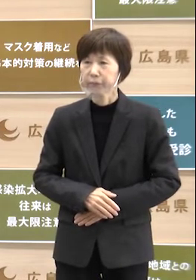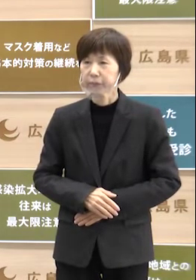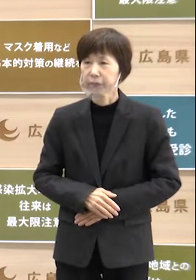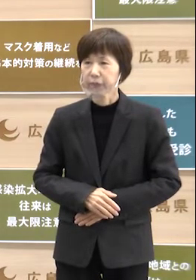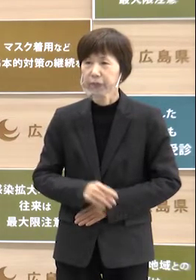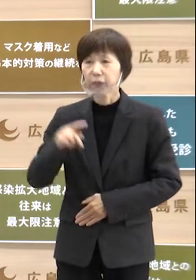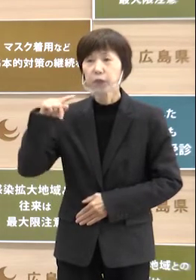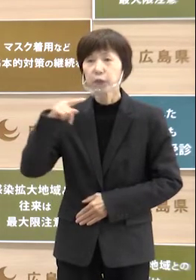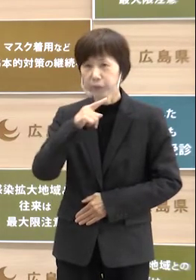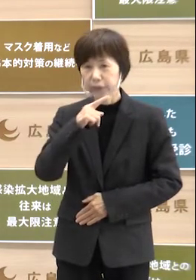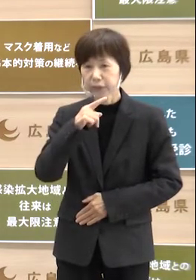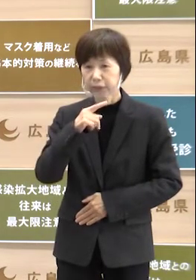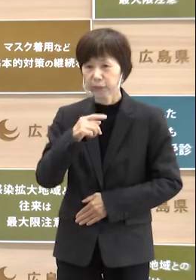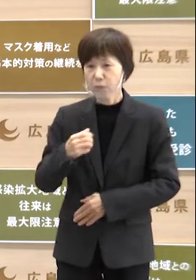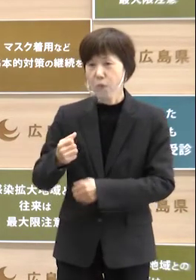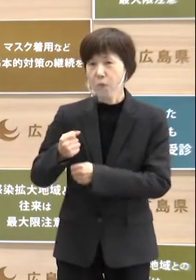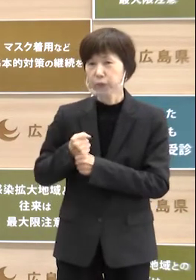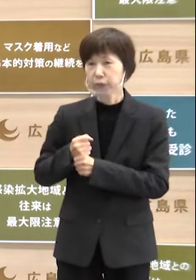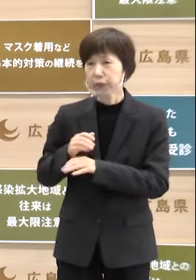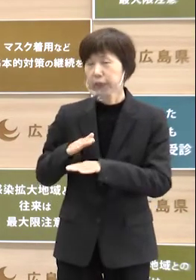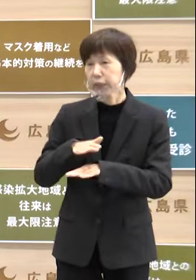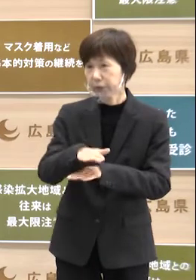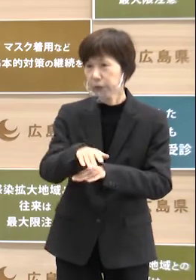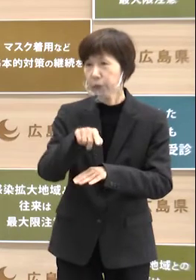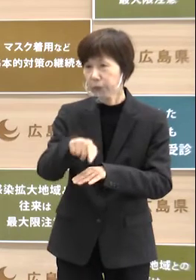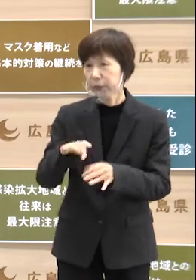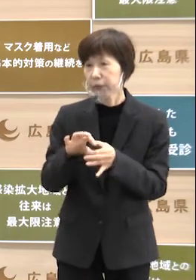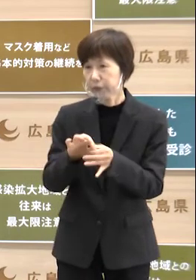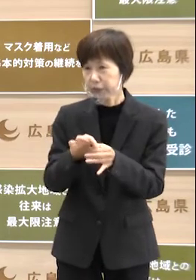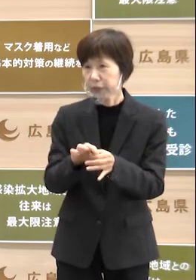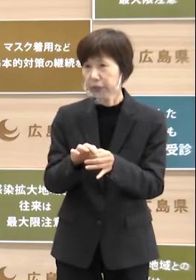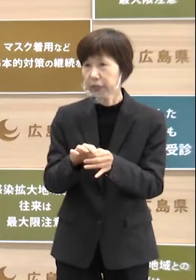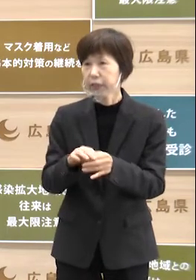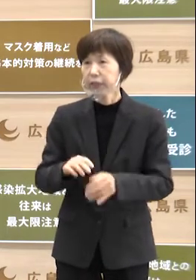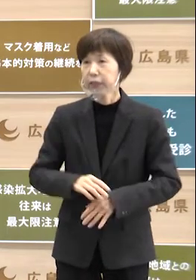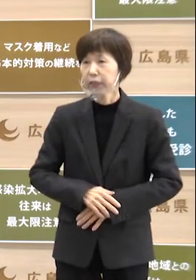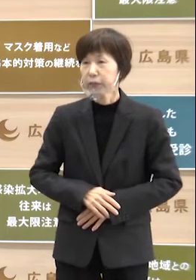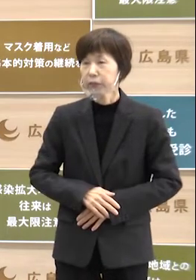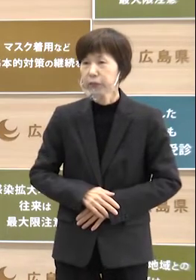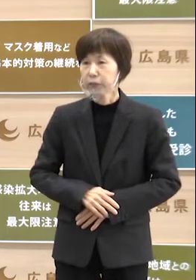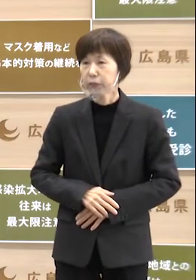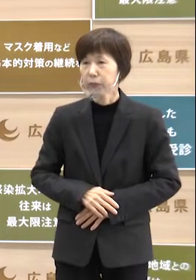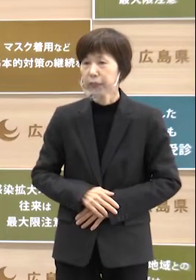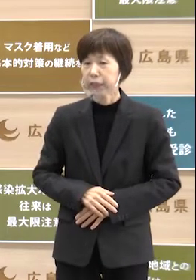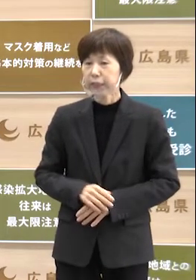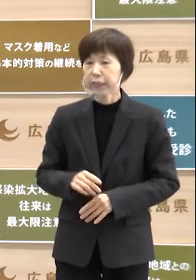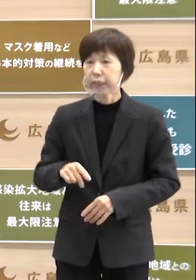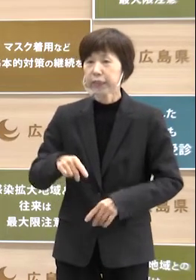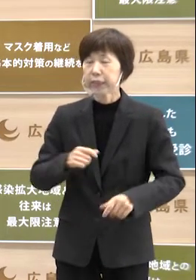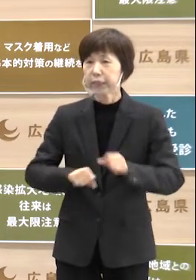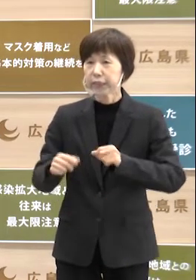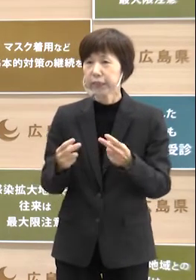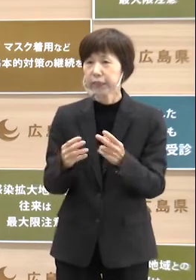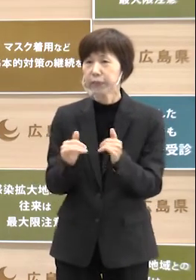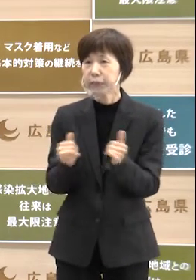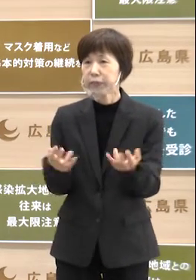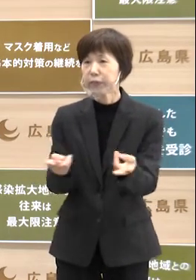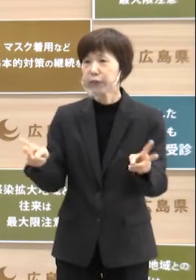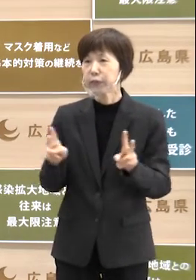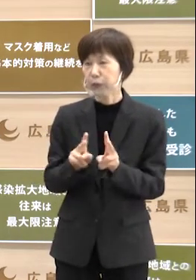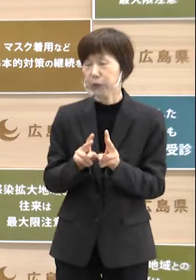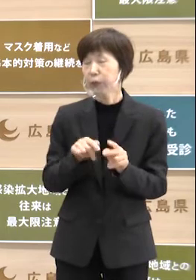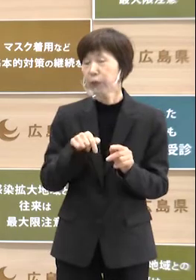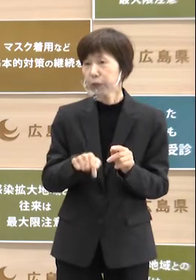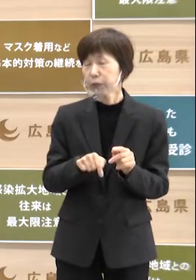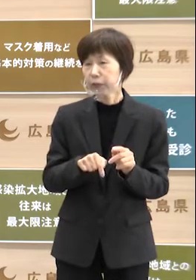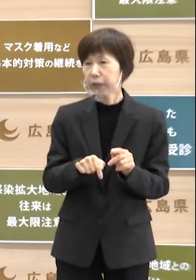ロシアの軍事侵攻に関連してですね、自民党内、またその他一部の野党では核共有というふうな議論も出始めて、まあ、しば